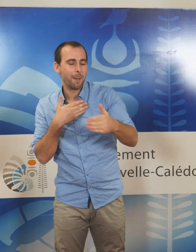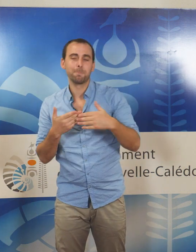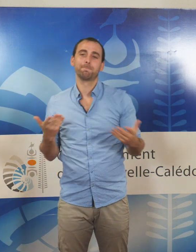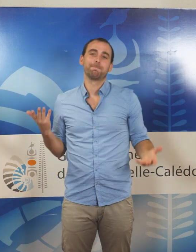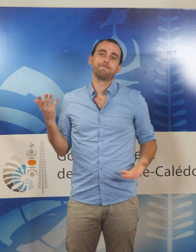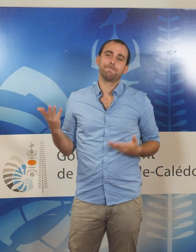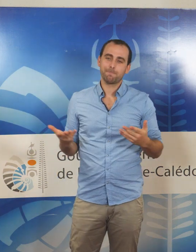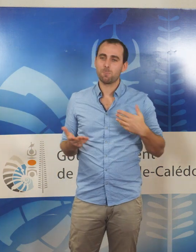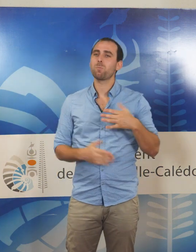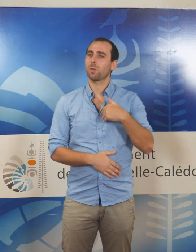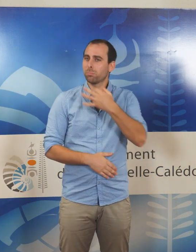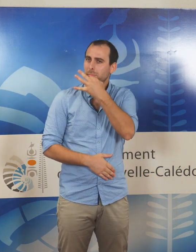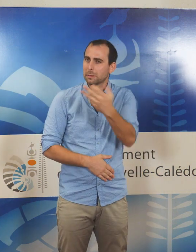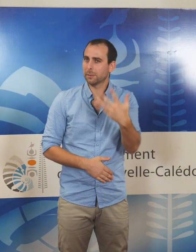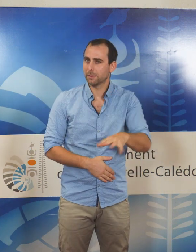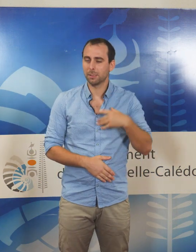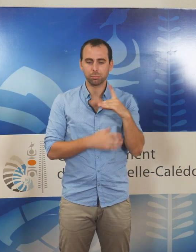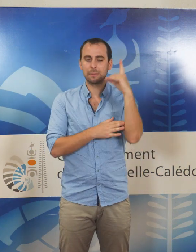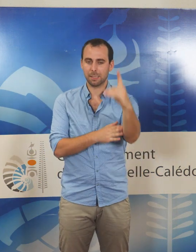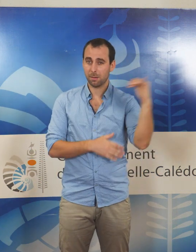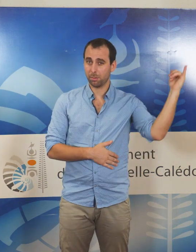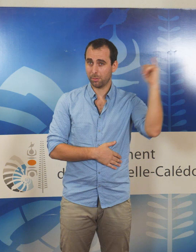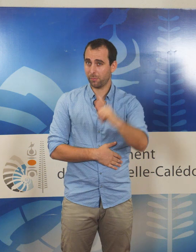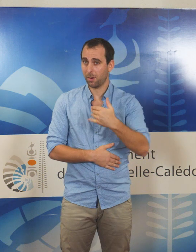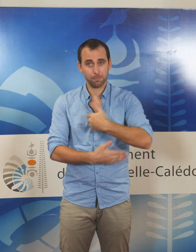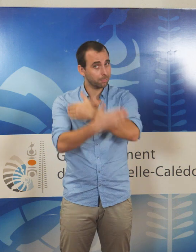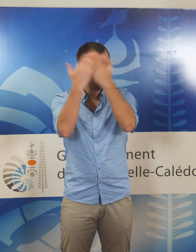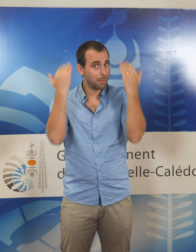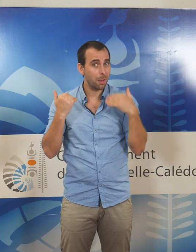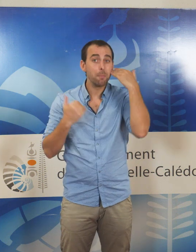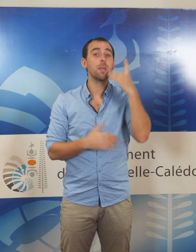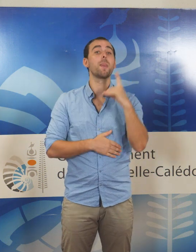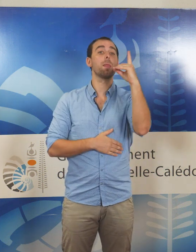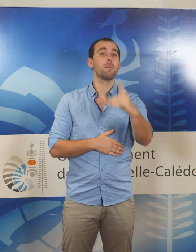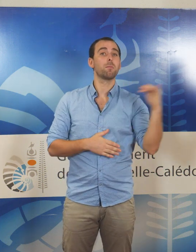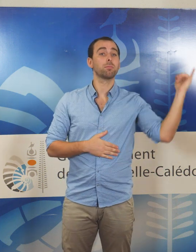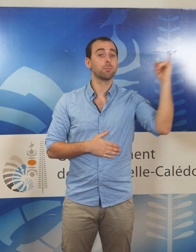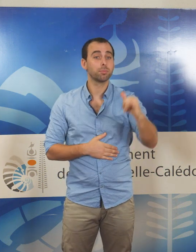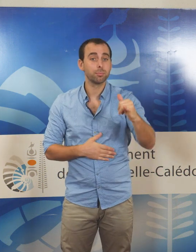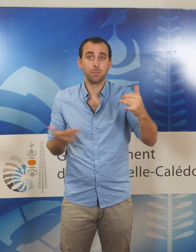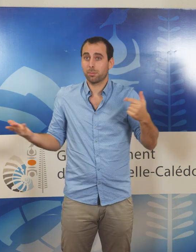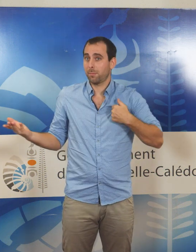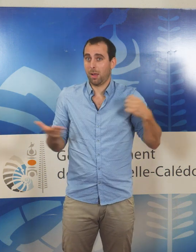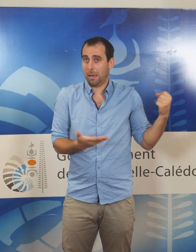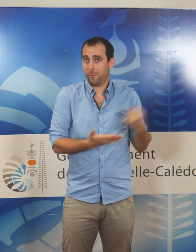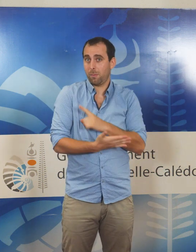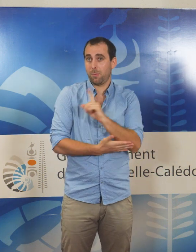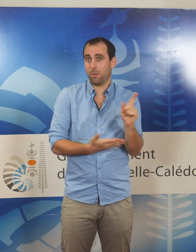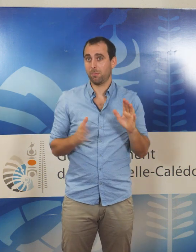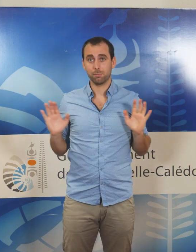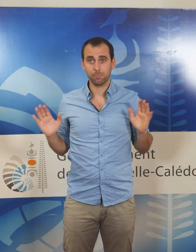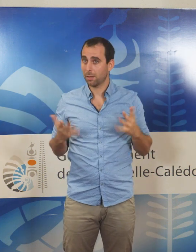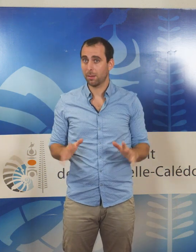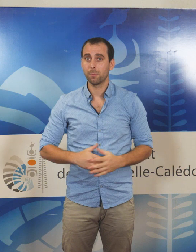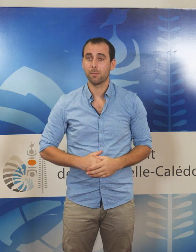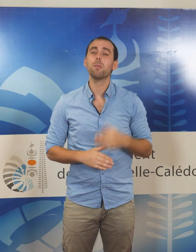Ce que je vous dis, je n'ai pas connaissance qu'il y a un vol qui arrive dimanche. S'il devait y avoir confirmation qu'il y a un vol qui arrive dimanche, je ne suis pas informé de cette information. Par contre, ce que